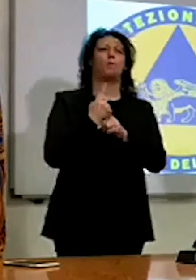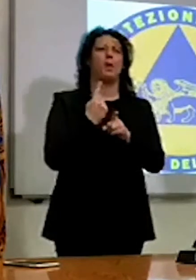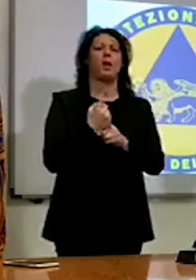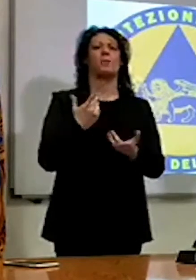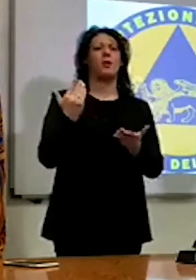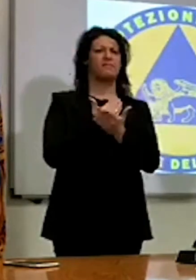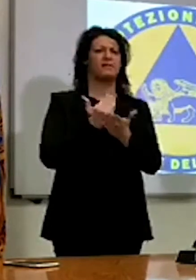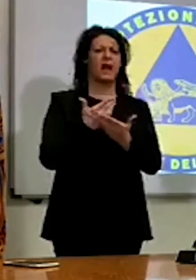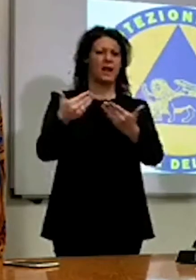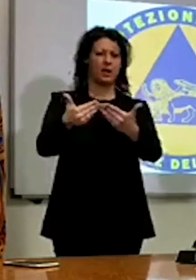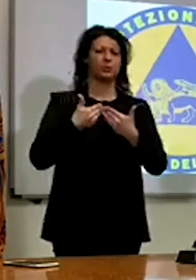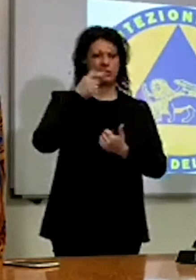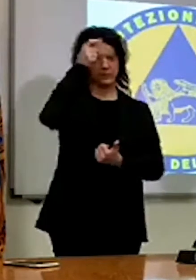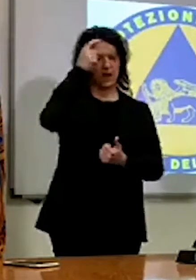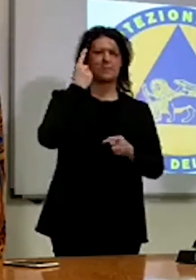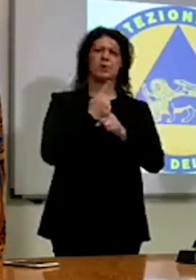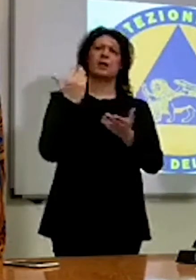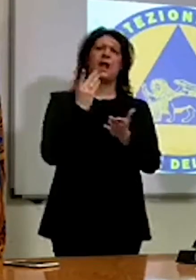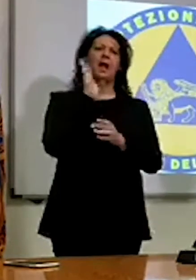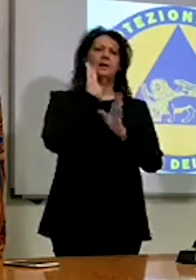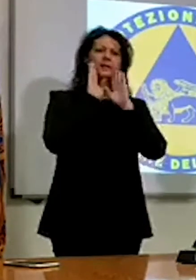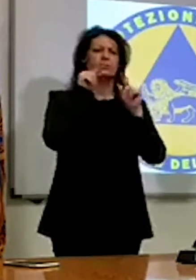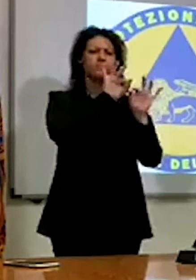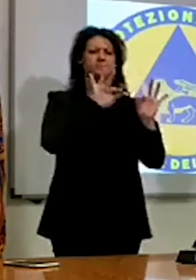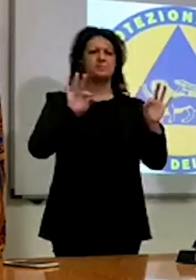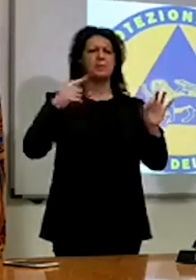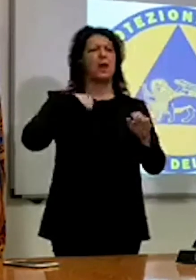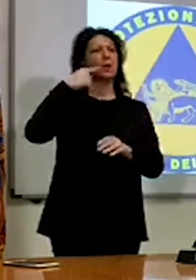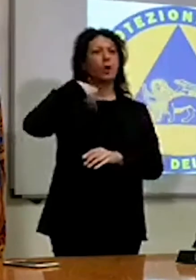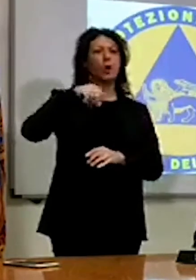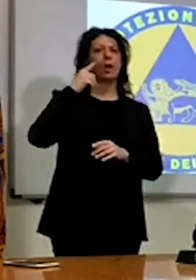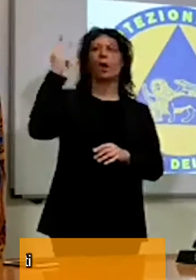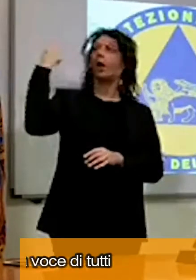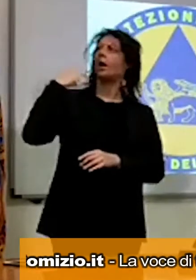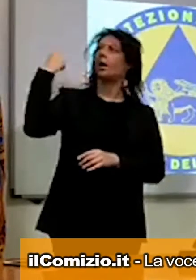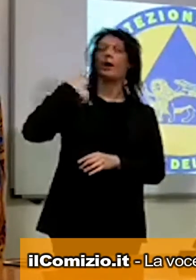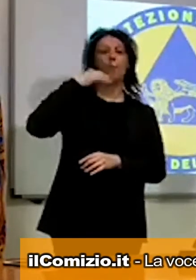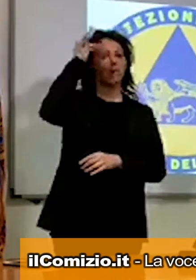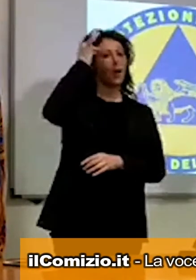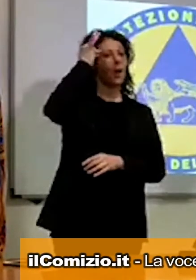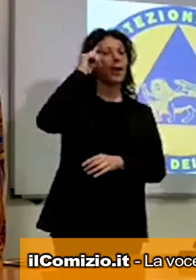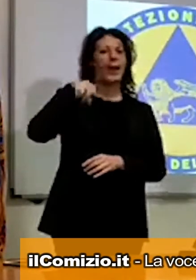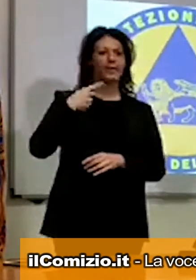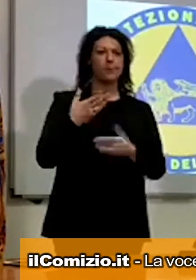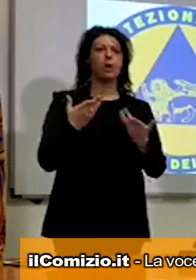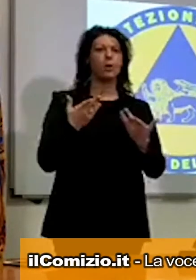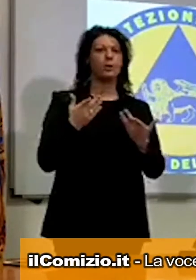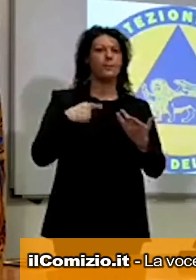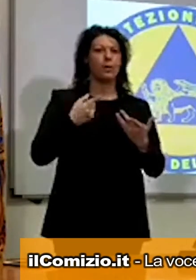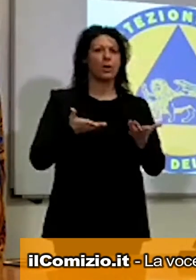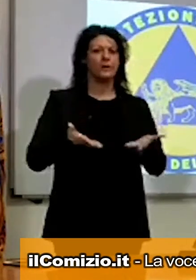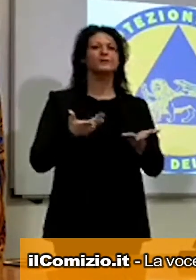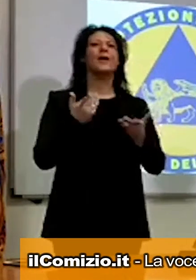bisogna tra tutte le nove e poi ci ritroviamo usciamo dall'emergenza sanitaria e ci ritroviamo